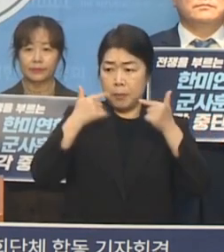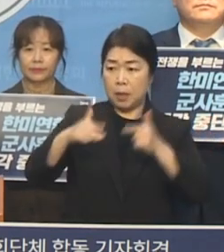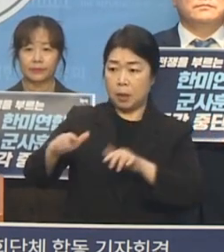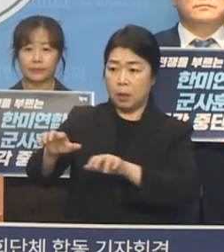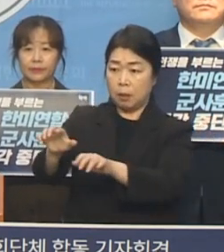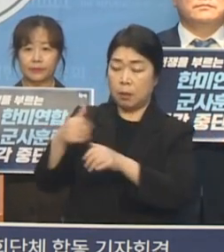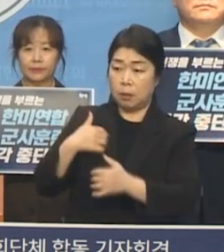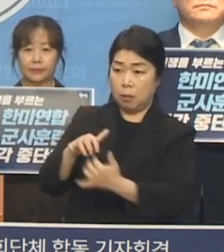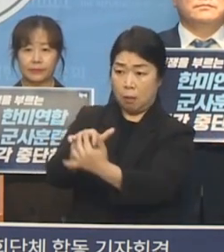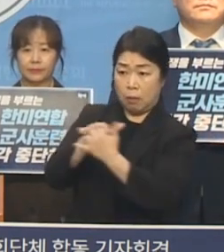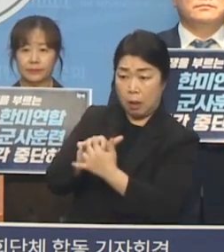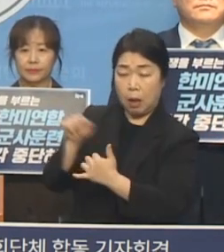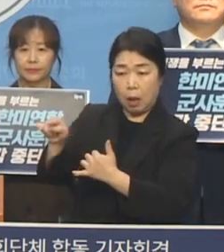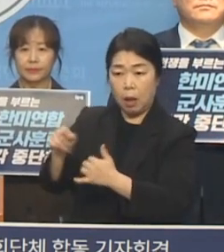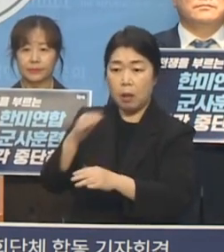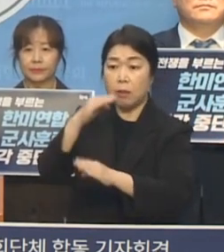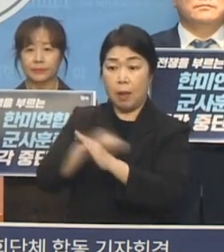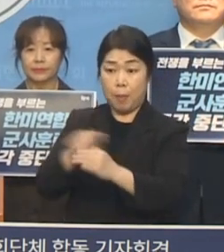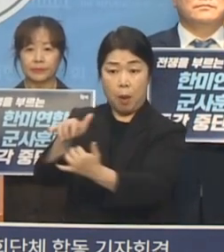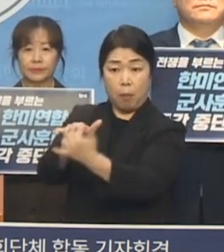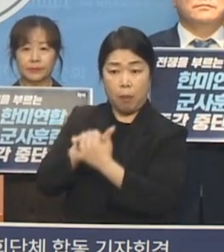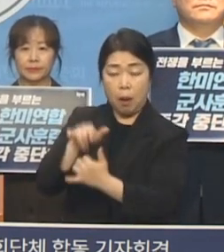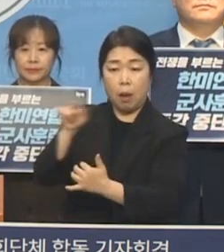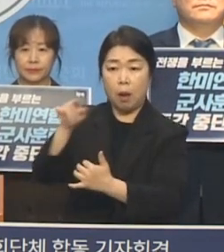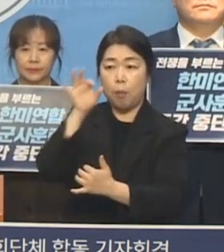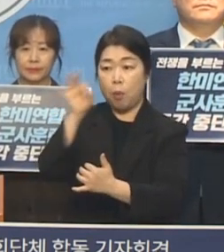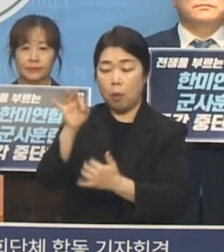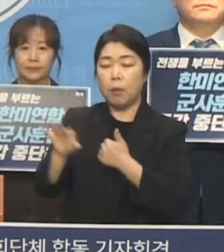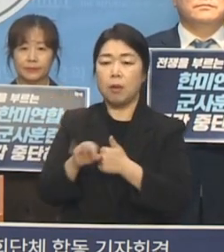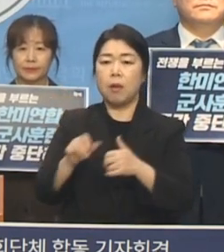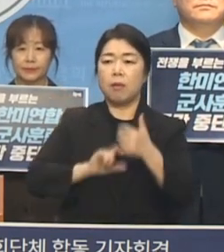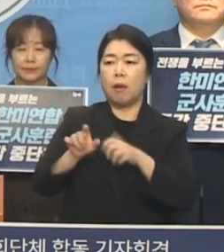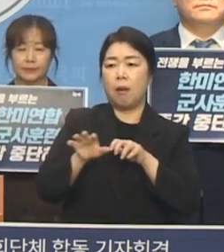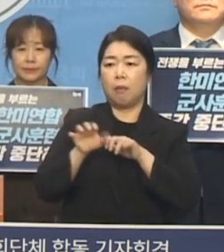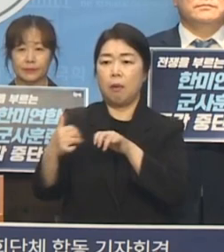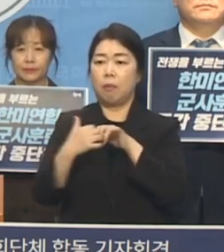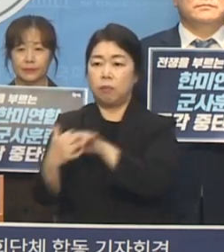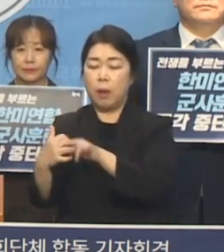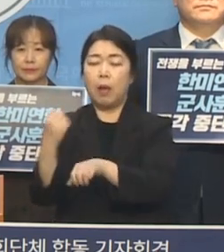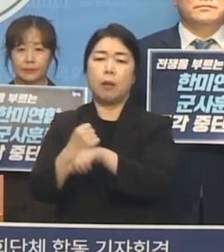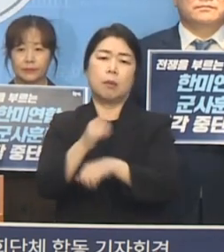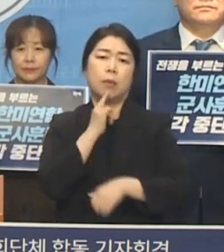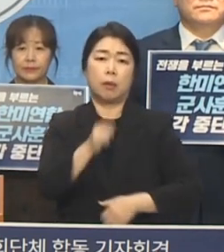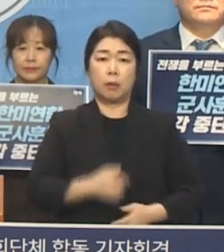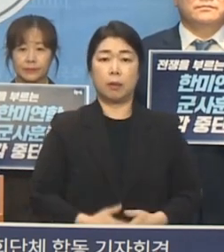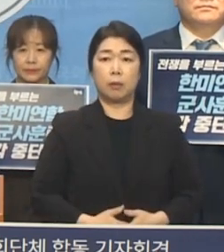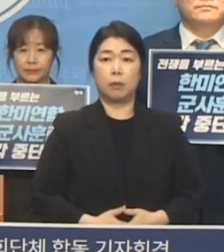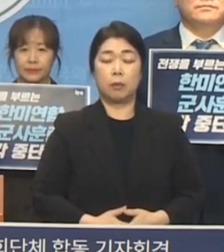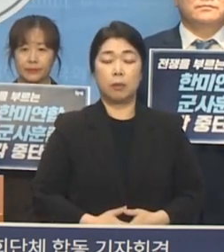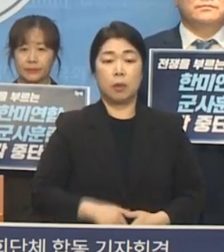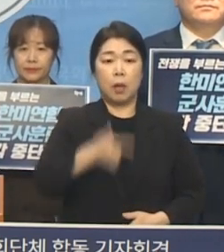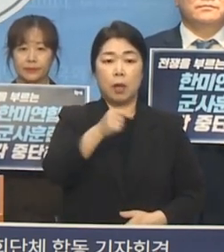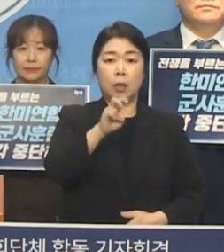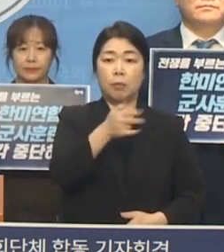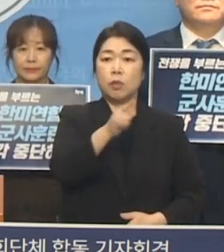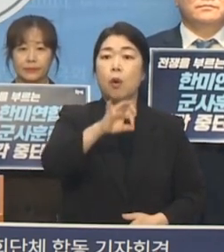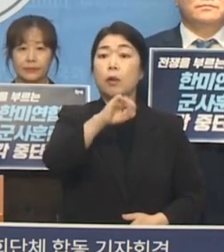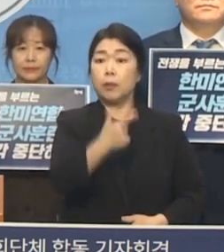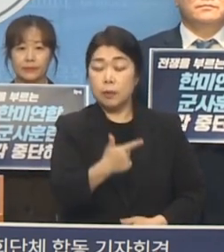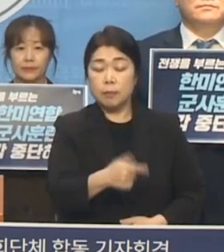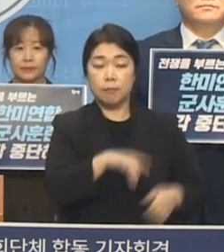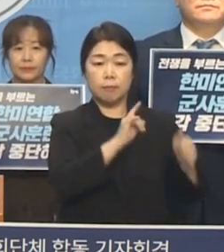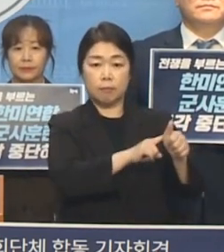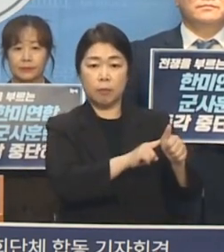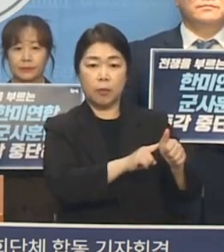라고 했고 위협했고 김정은 국무위원장은 북한군 훈련